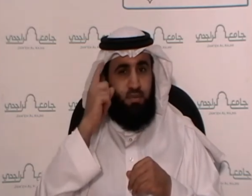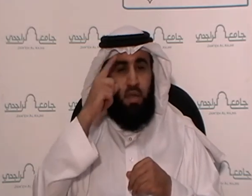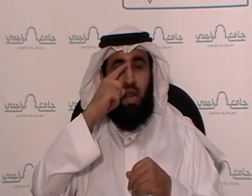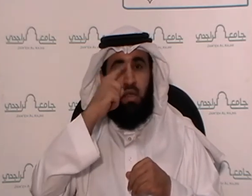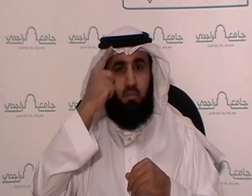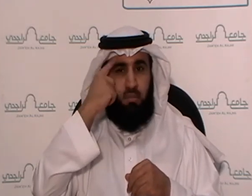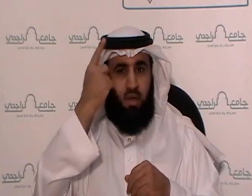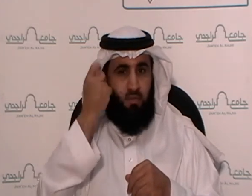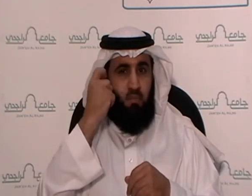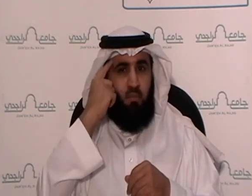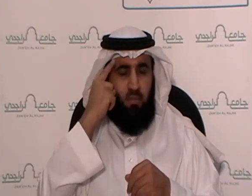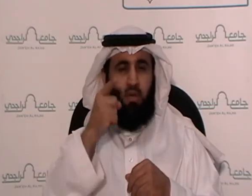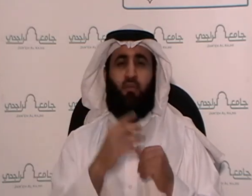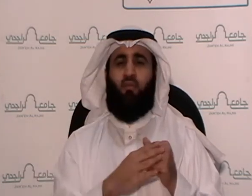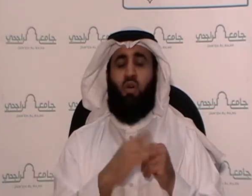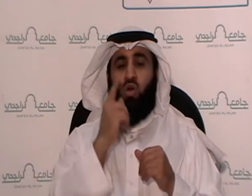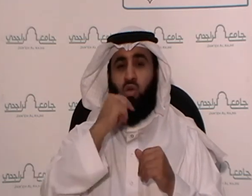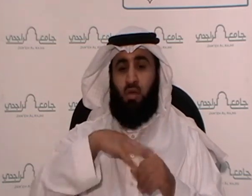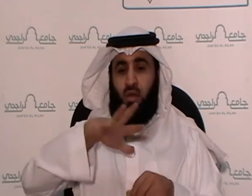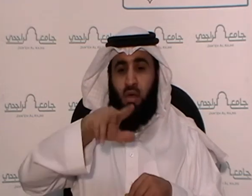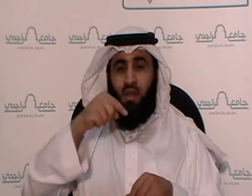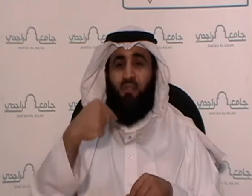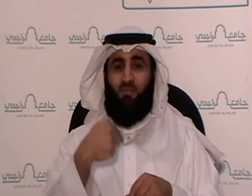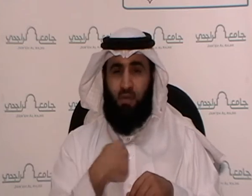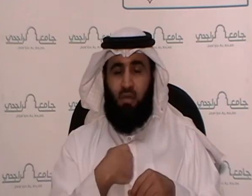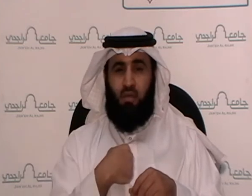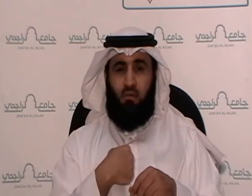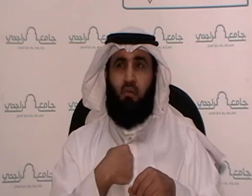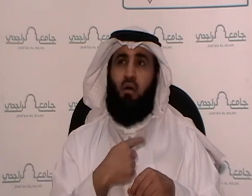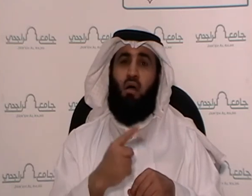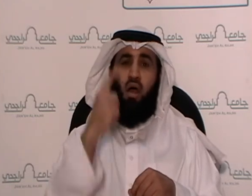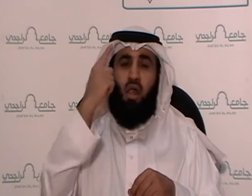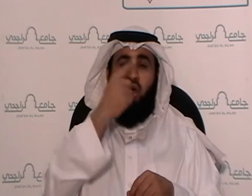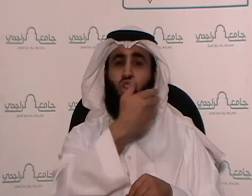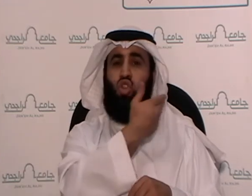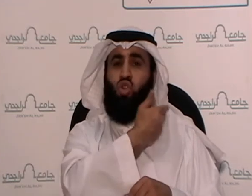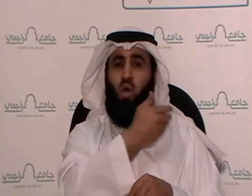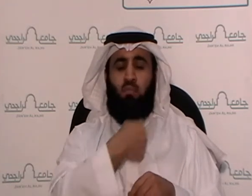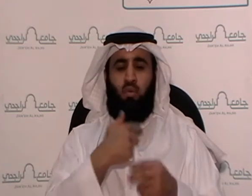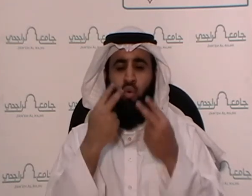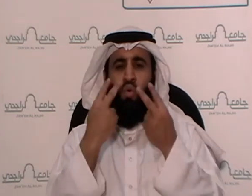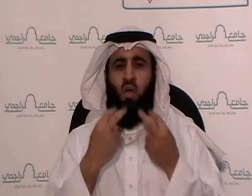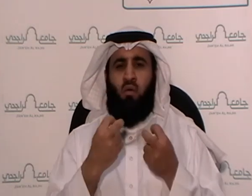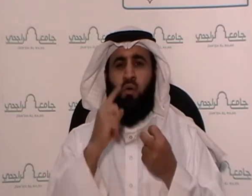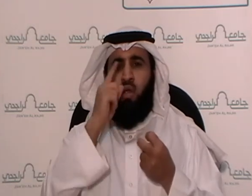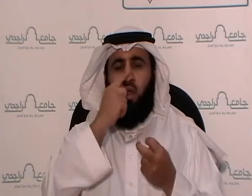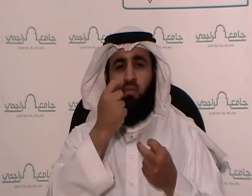لتعلم أيها السارق بأن الله لا يقبل توبتك حتى تعيد الحقوق إلى